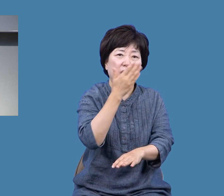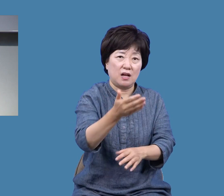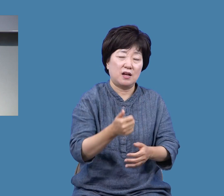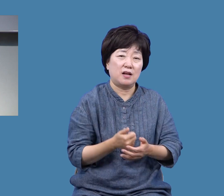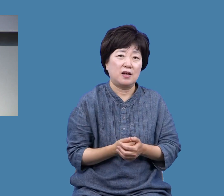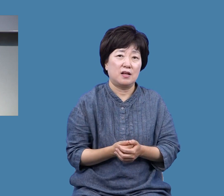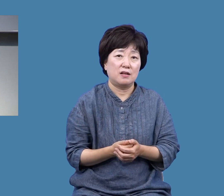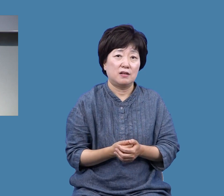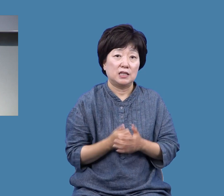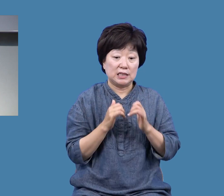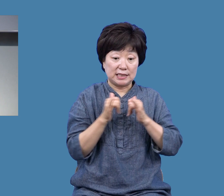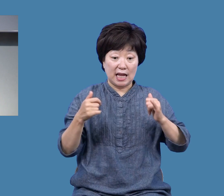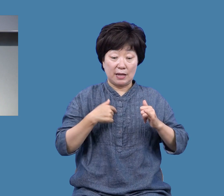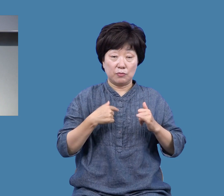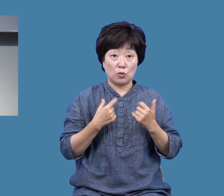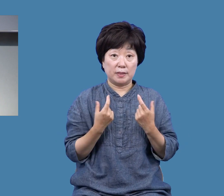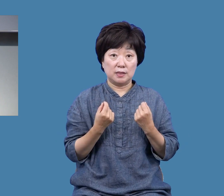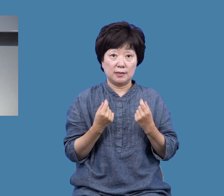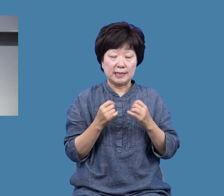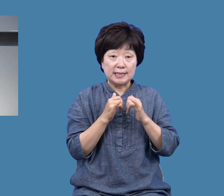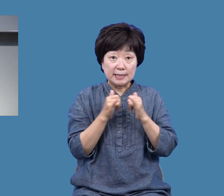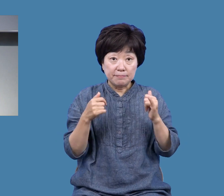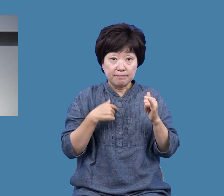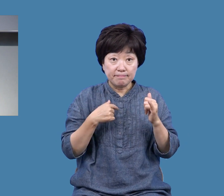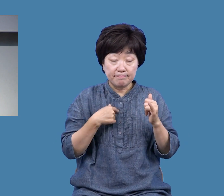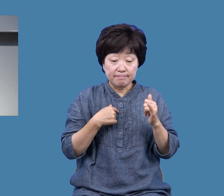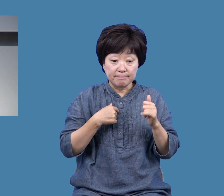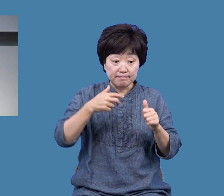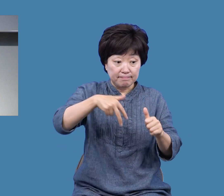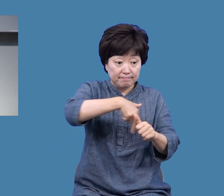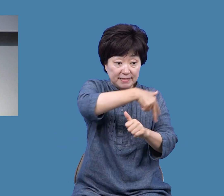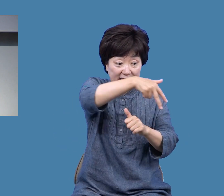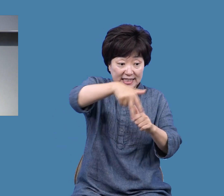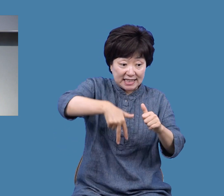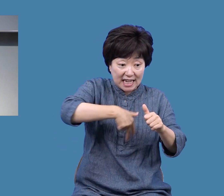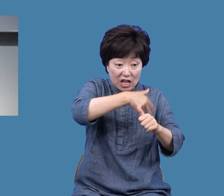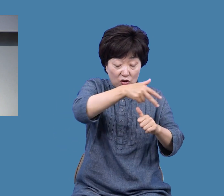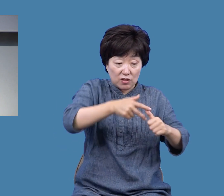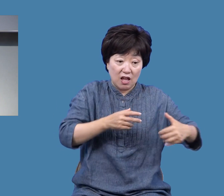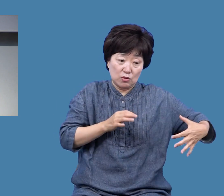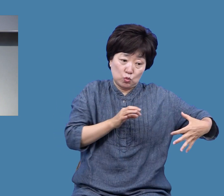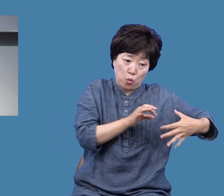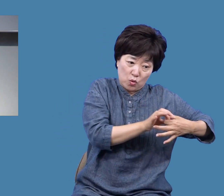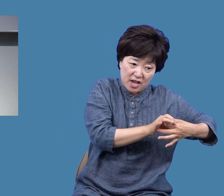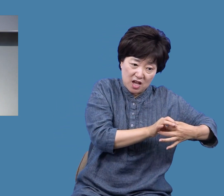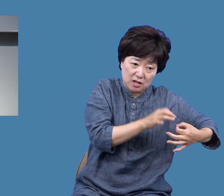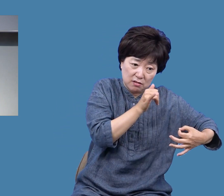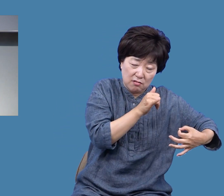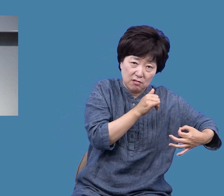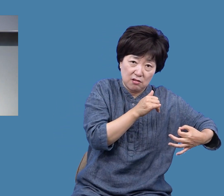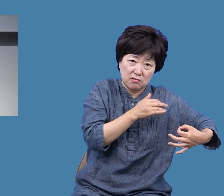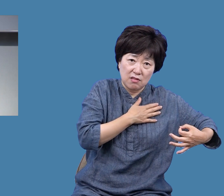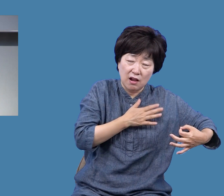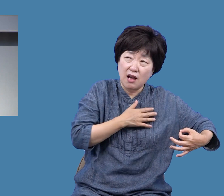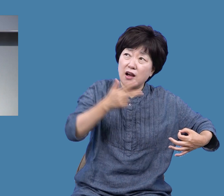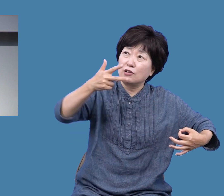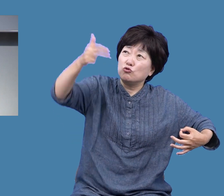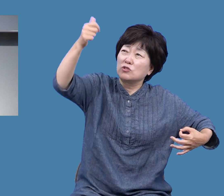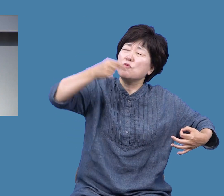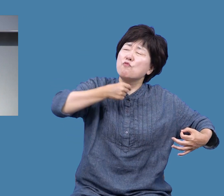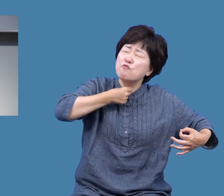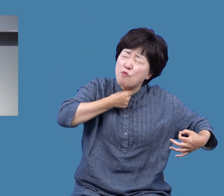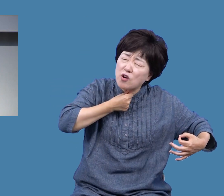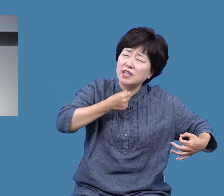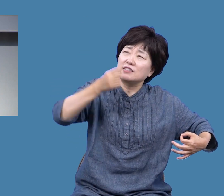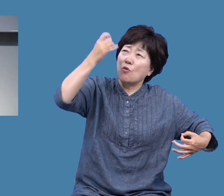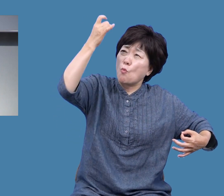근데 사람도 그렇다는 거예요. 사람도 이 자연 세계에 속하도록 지음받았기 때문에 우리가 하나님이 원래